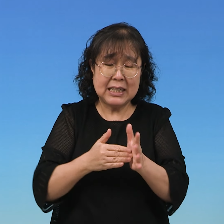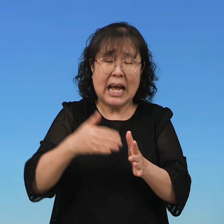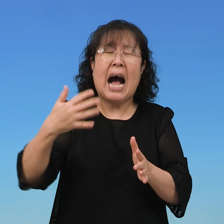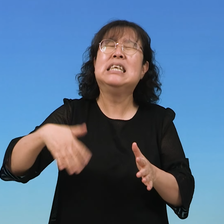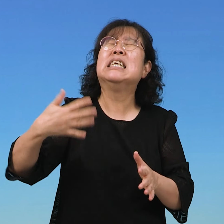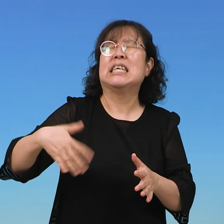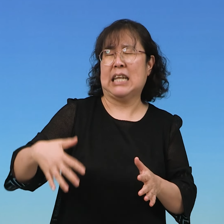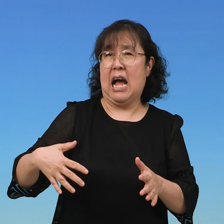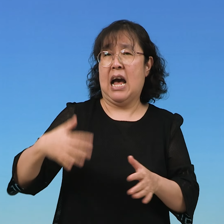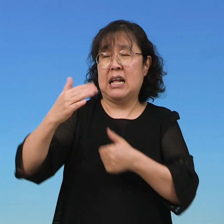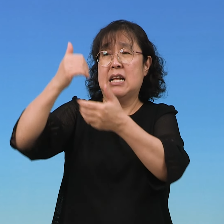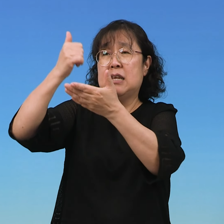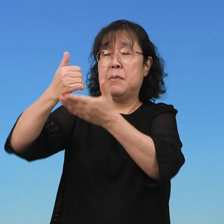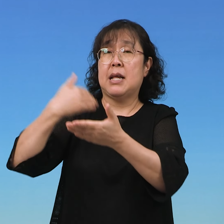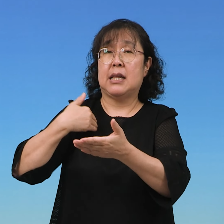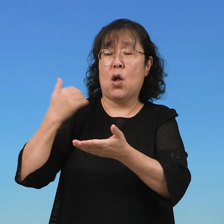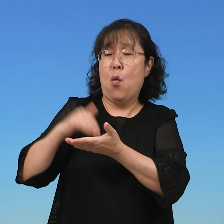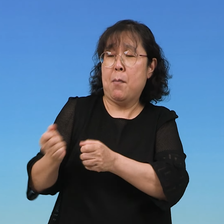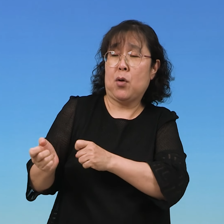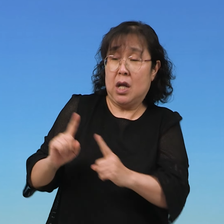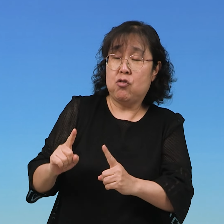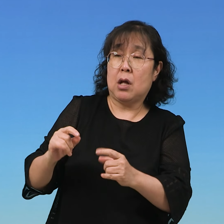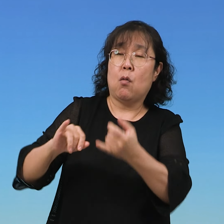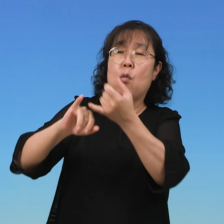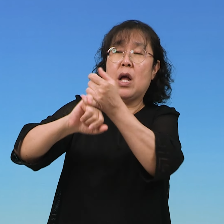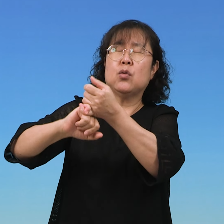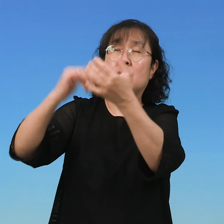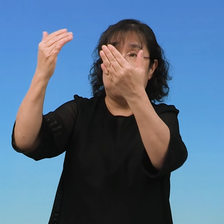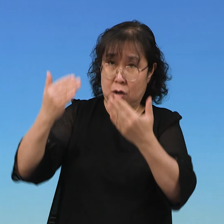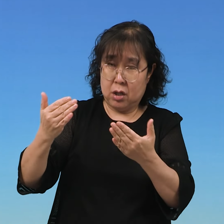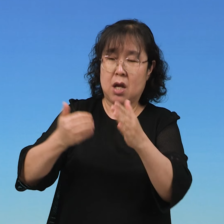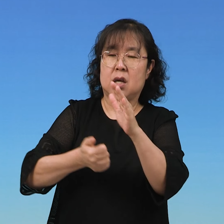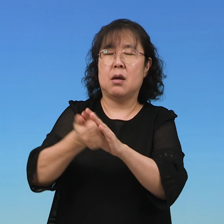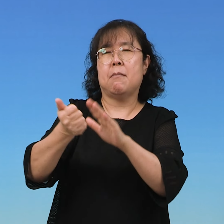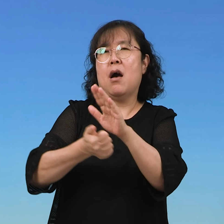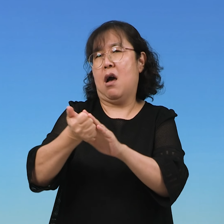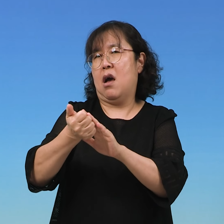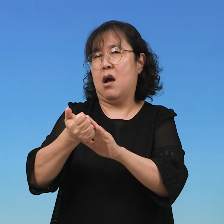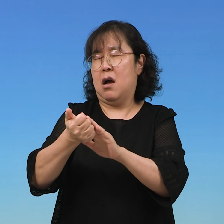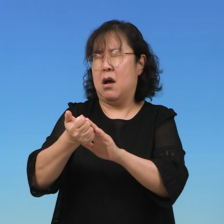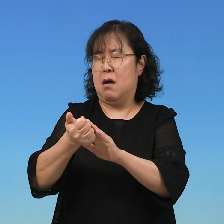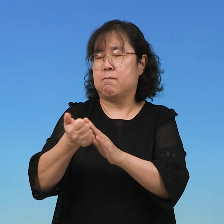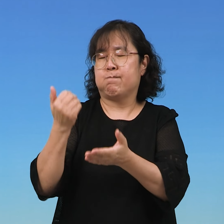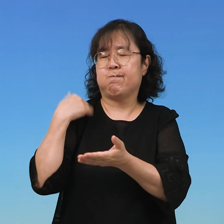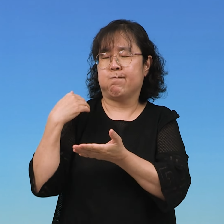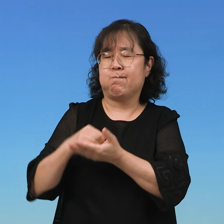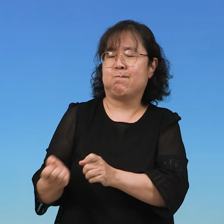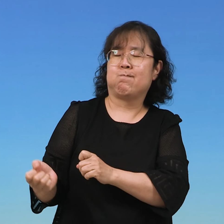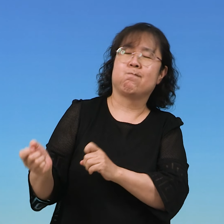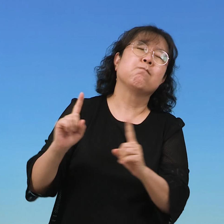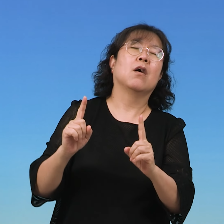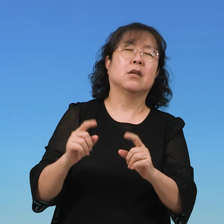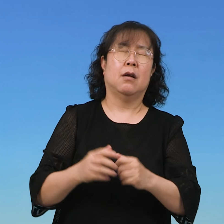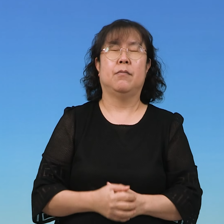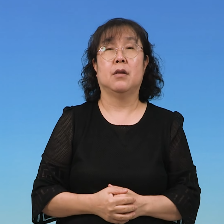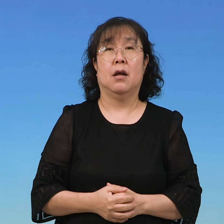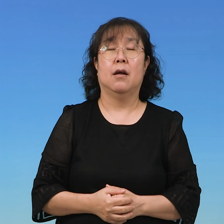아니네. 회복시켜 주신다 그러시네. 여러분, 신앙생활은 절망적인 상황